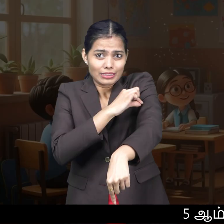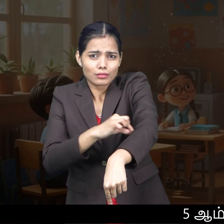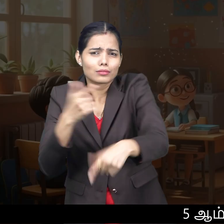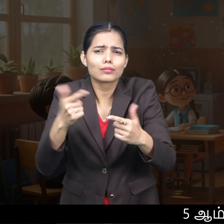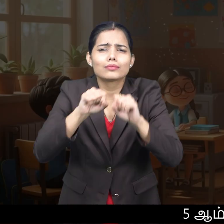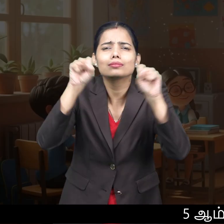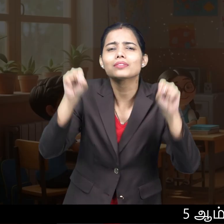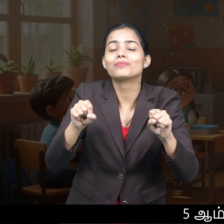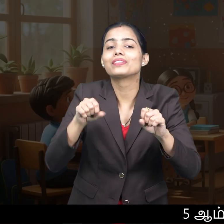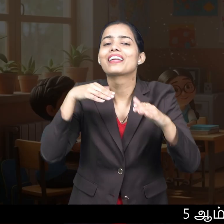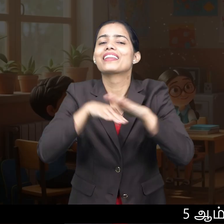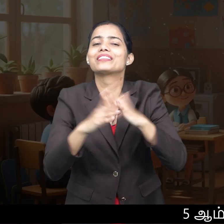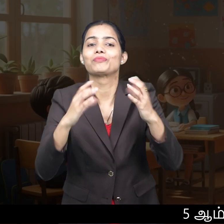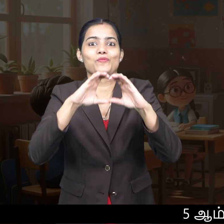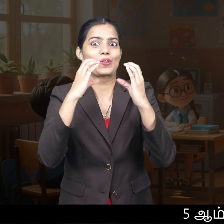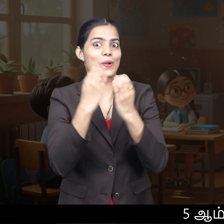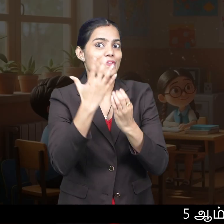போகிறோம்.